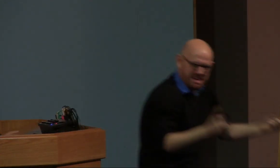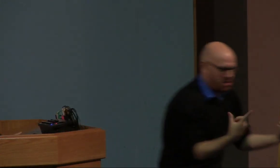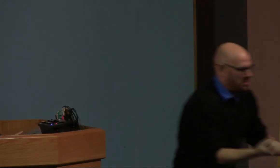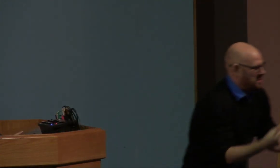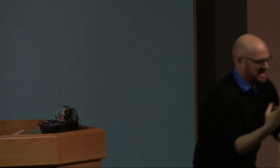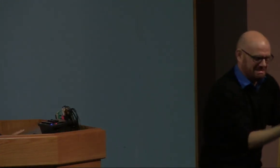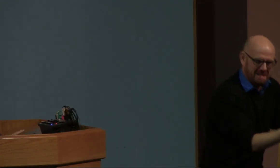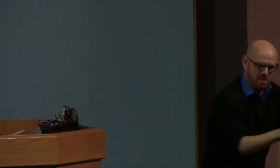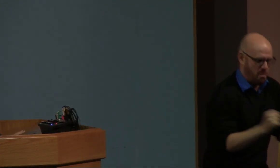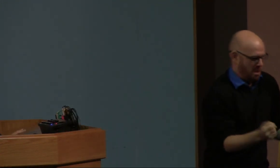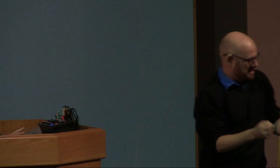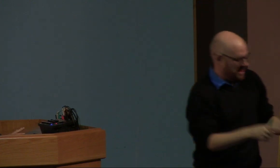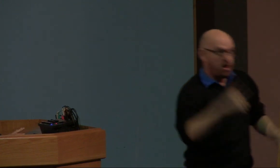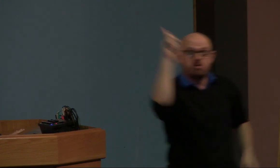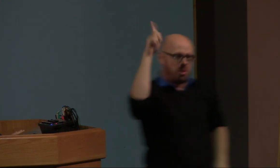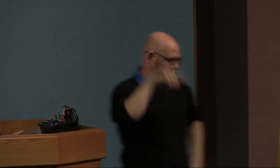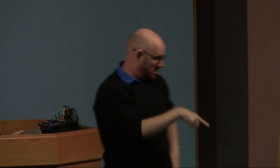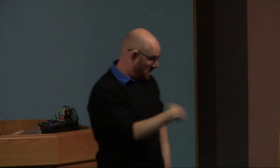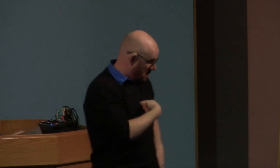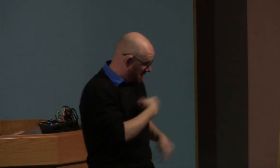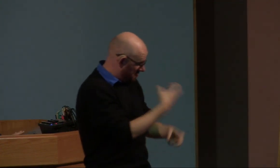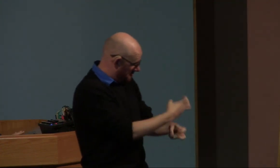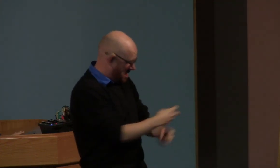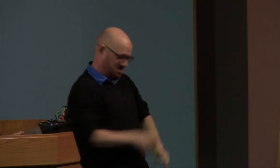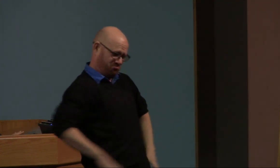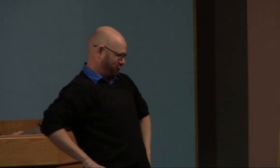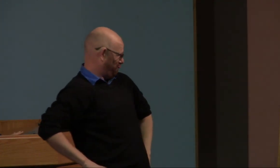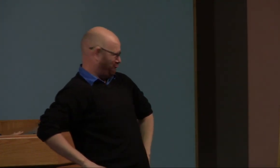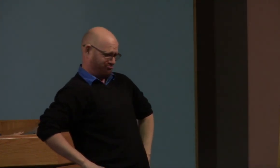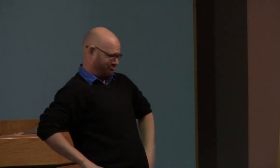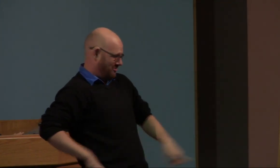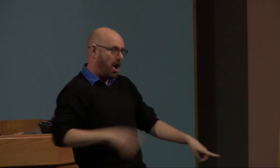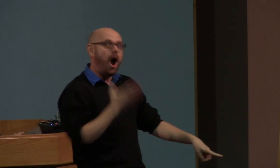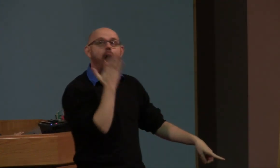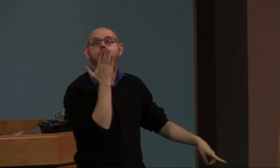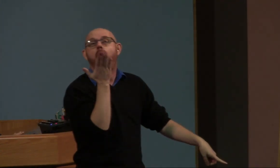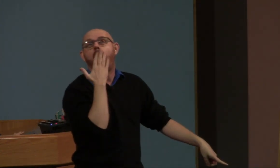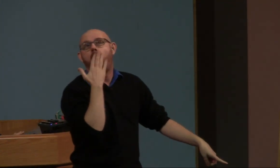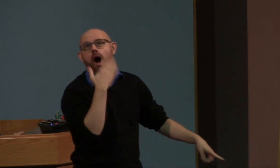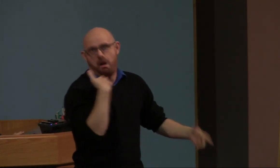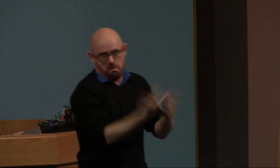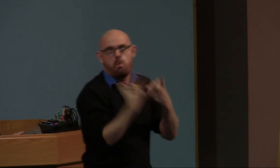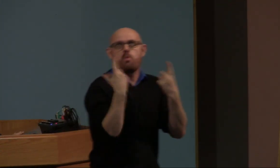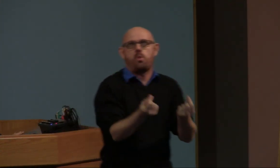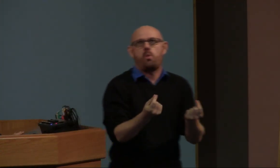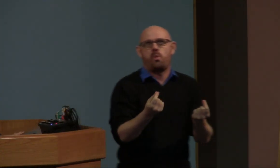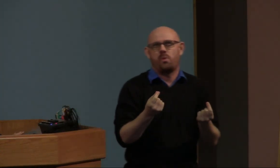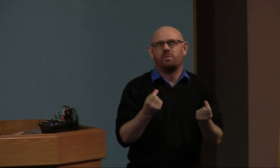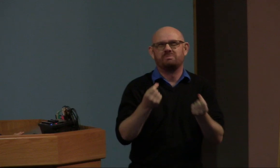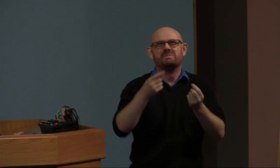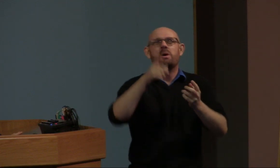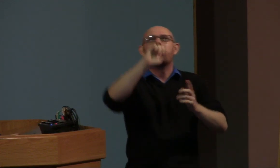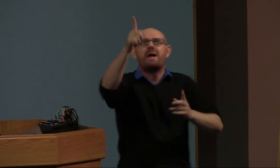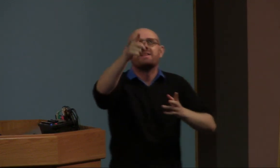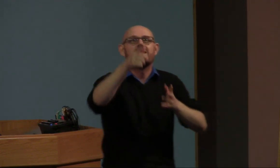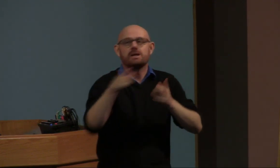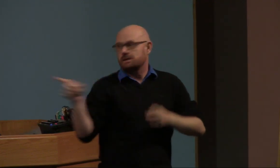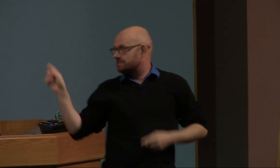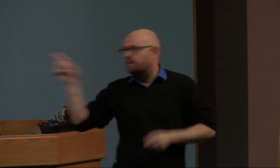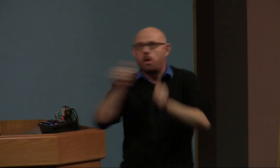doen. Daar's niks wat hy kan doen. So die niks. Ja, so die Here kan ook eintlik nie daarin